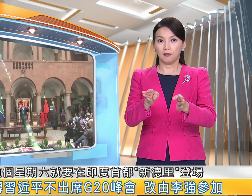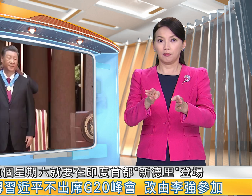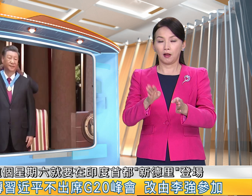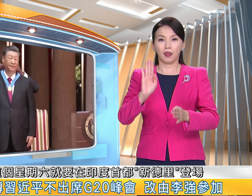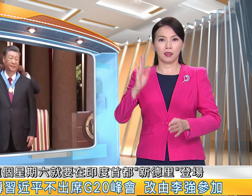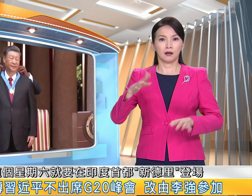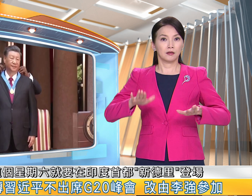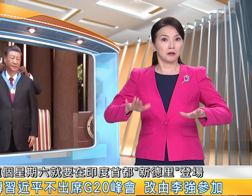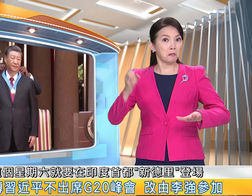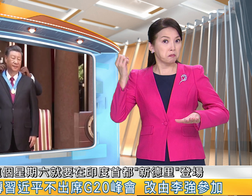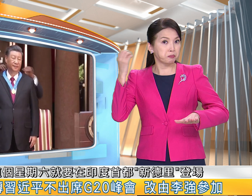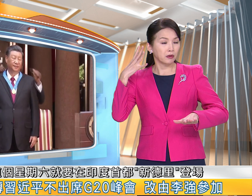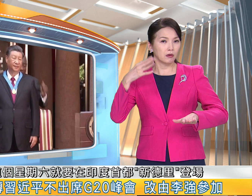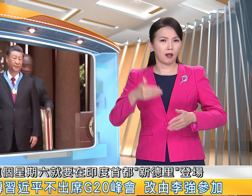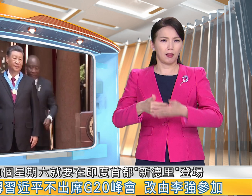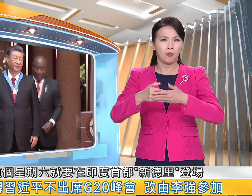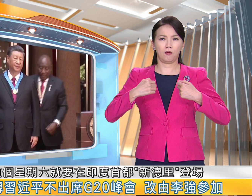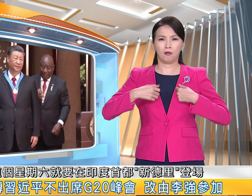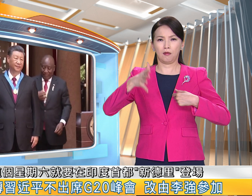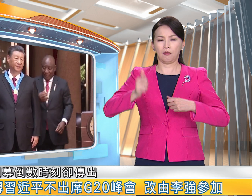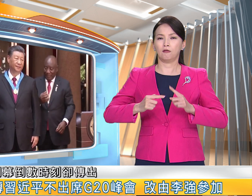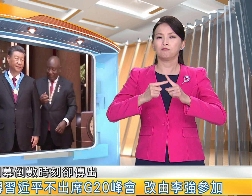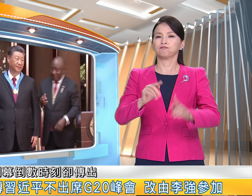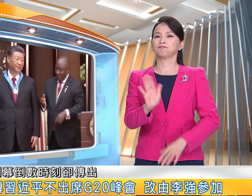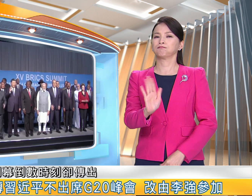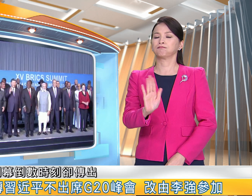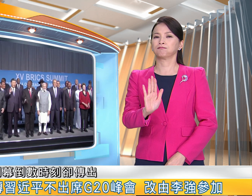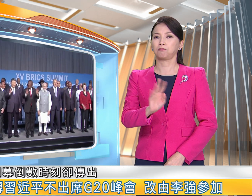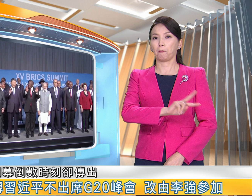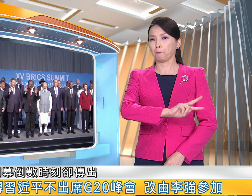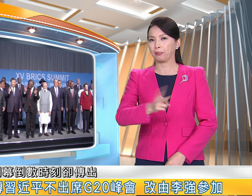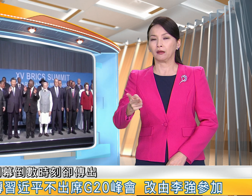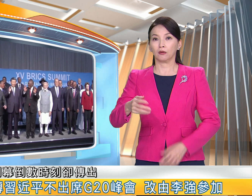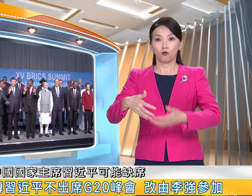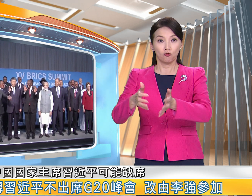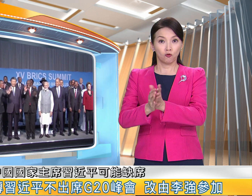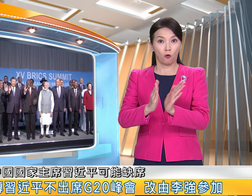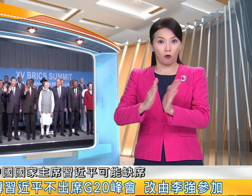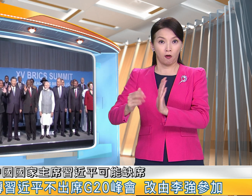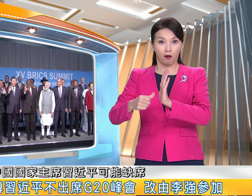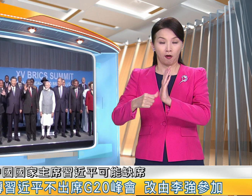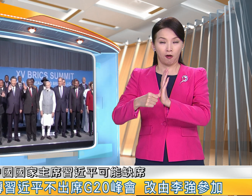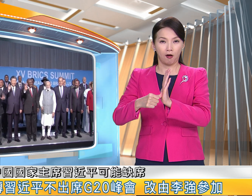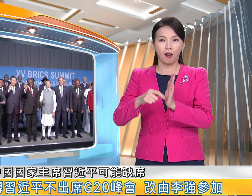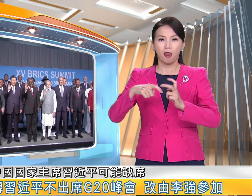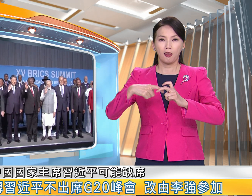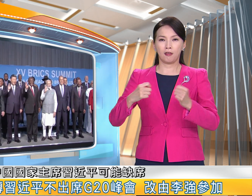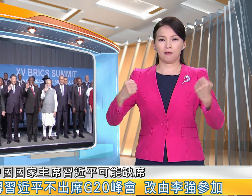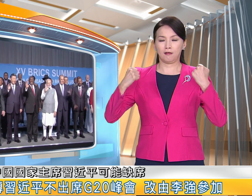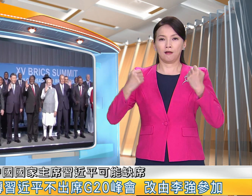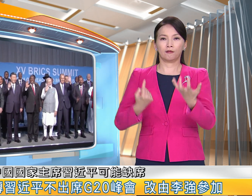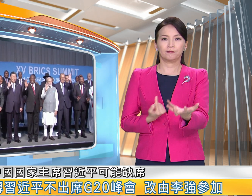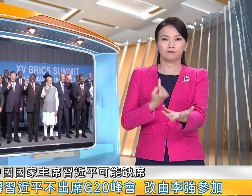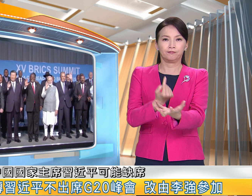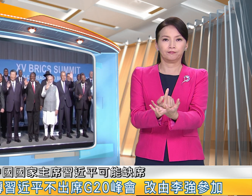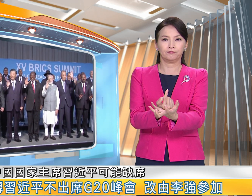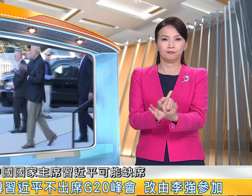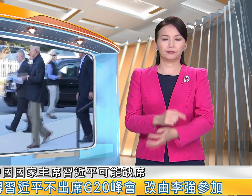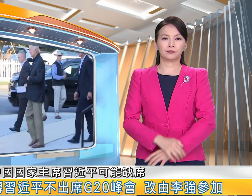场。开幕倒数时刻却传出中国国家主席习近平可能缺席，改由总理